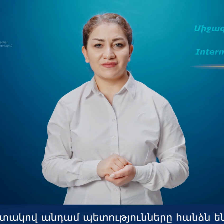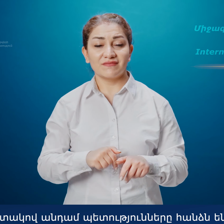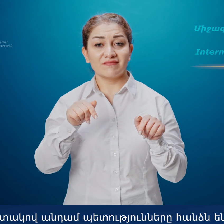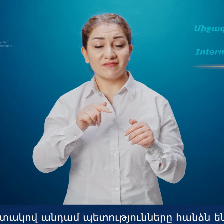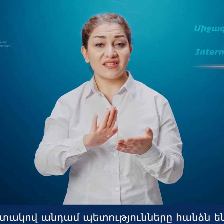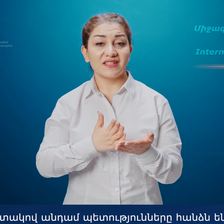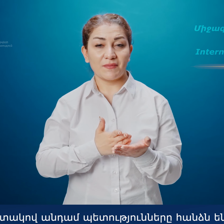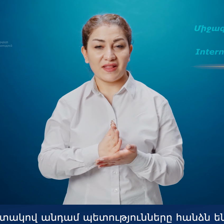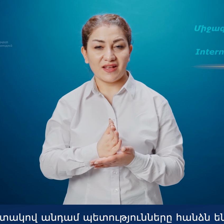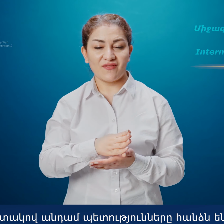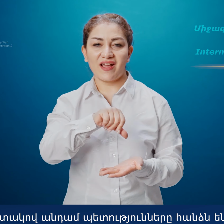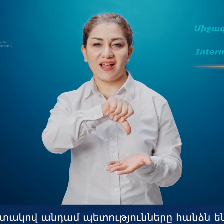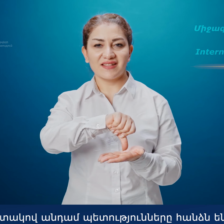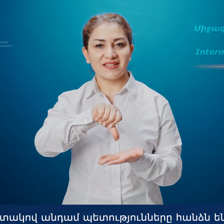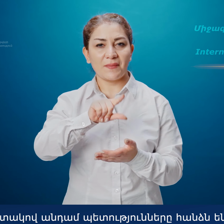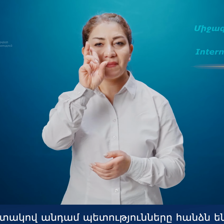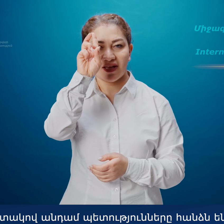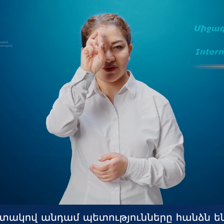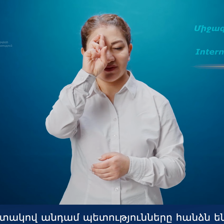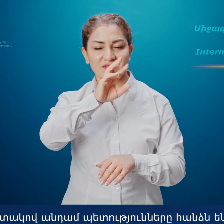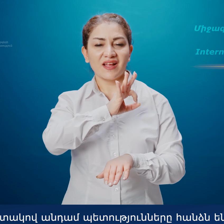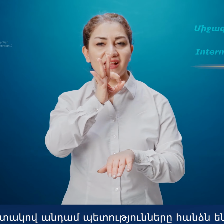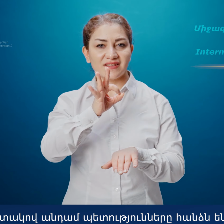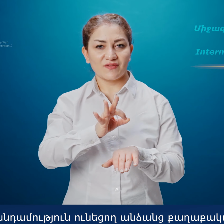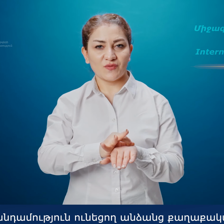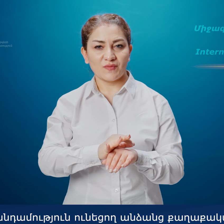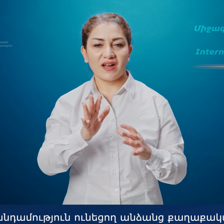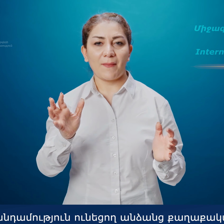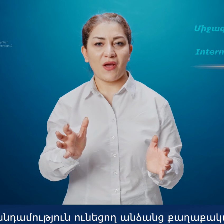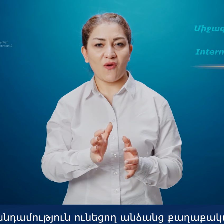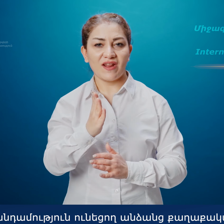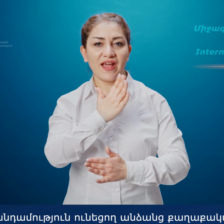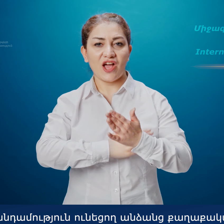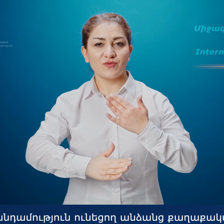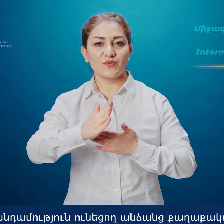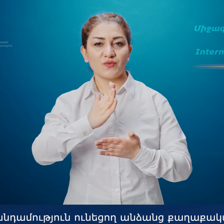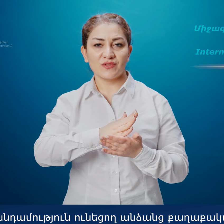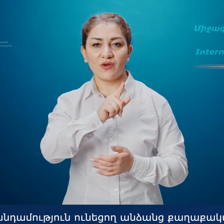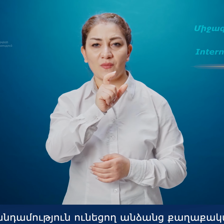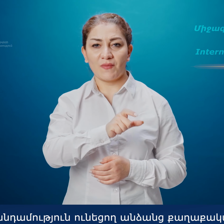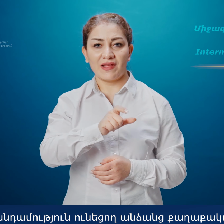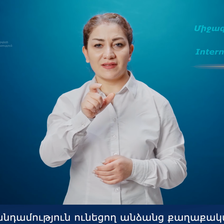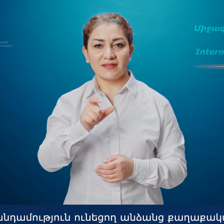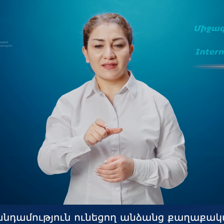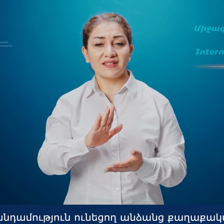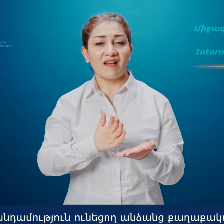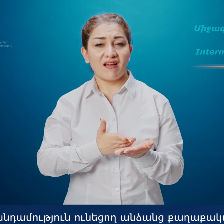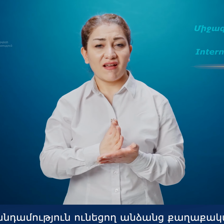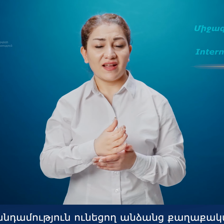Այս նպատակով անդամ պետությունները հանձն են առնում ապահովել հաշմանդամություն ունեցող անձանց քաղաքական իրավունքները, հնարավորություն